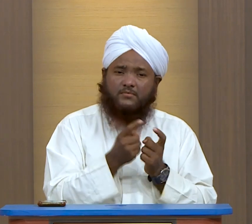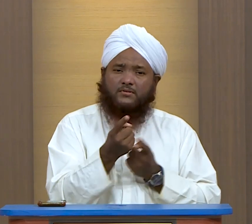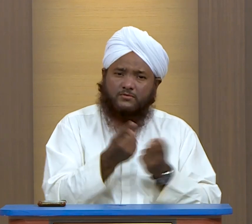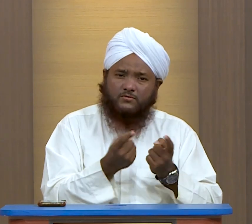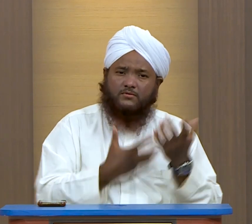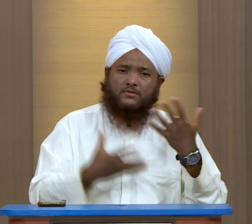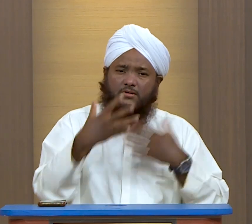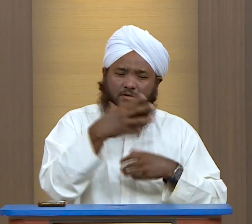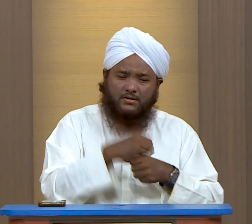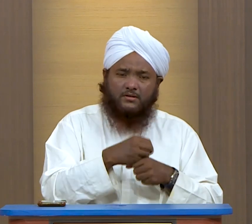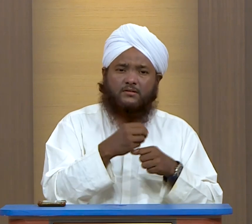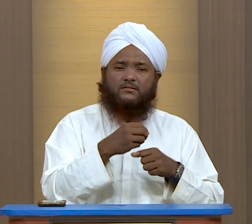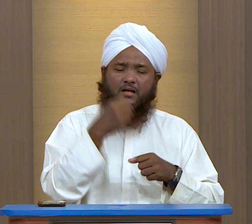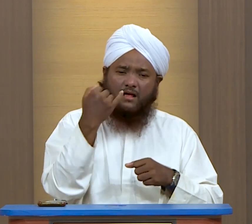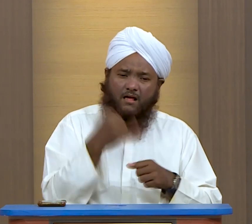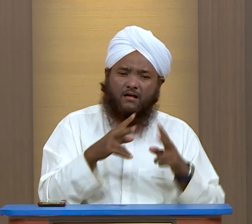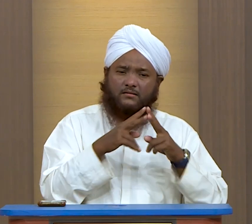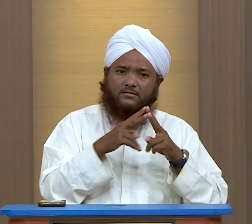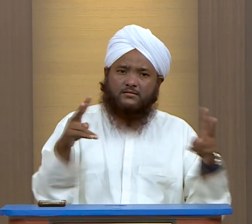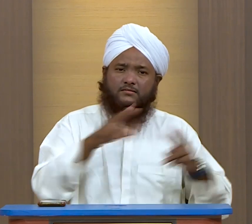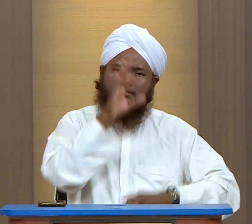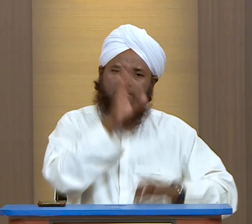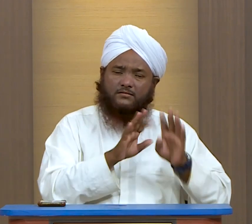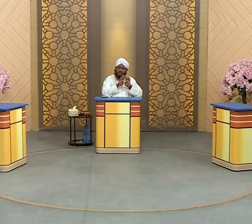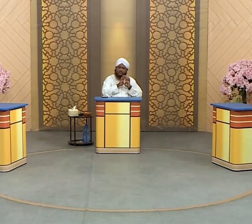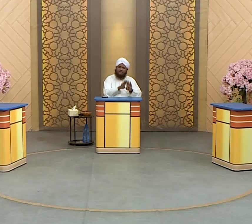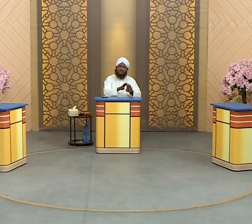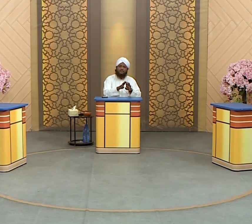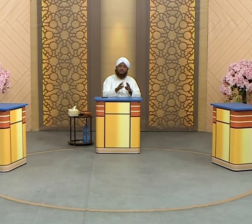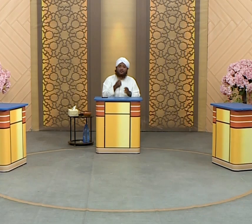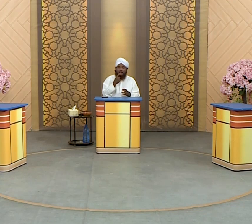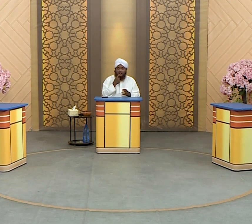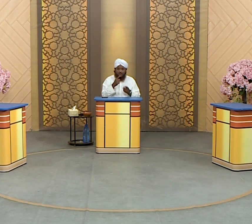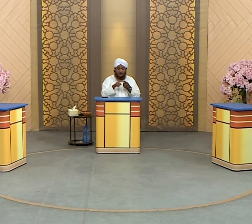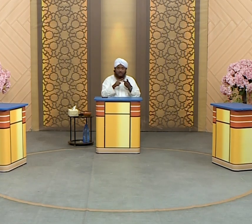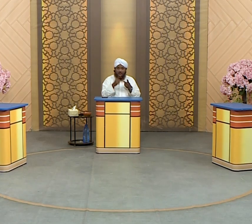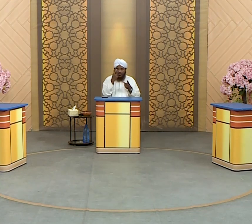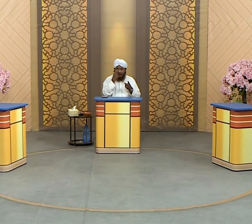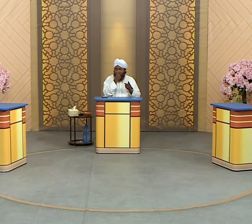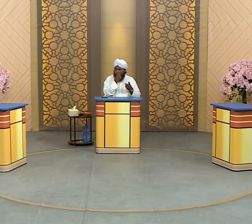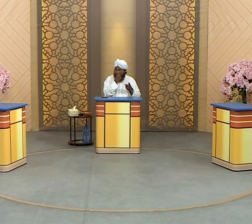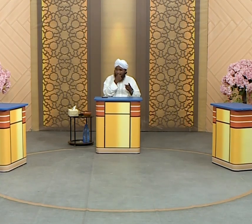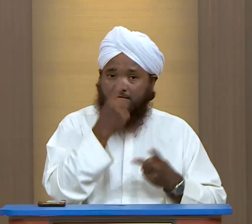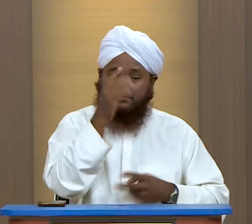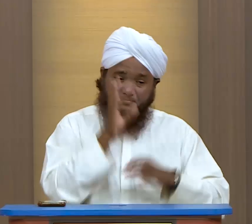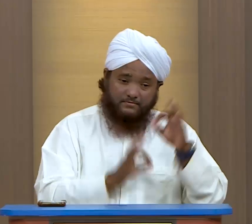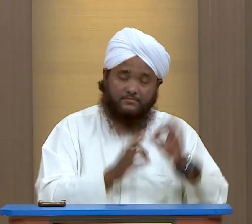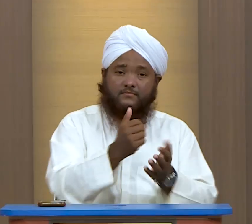بدگمانی کی آفات سے تو بچا یا الہی، زبان اور آنکھوں کا کفل مدینہ عطا ہو